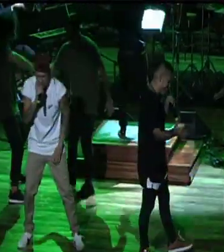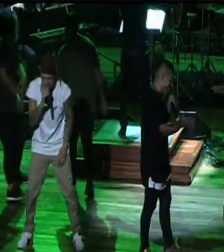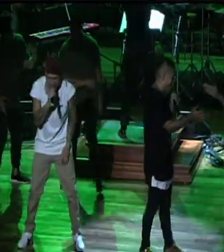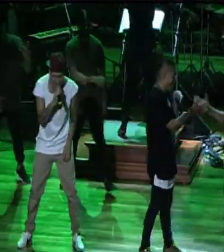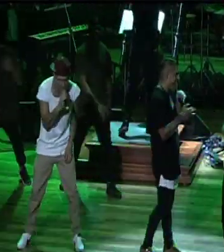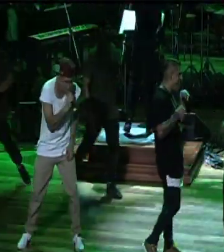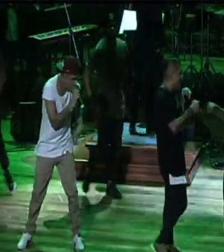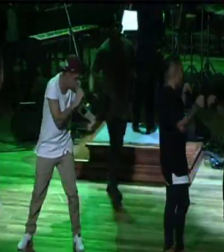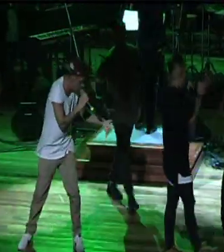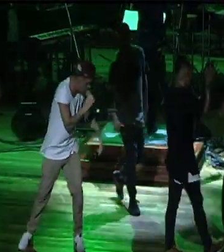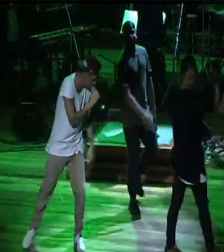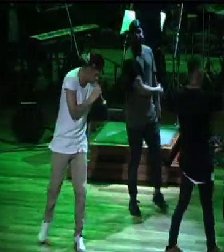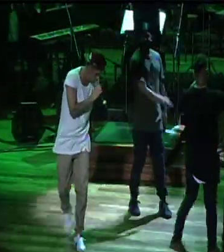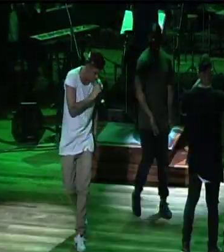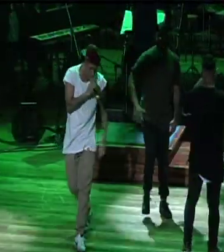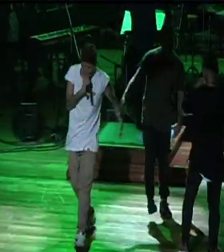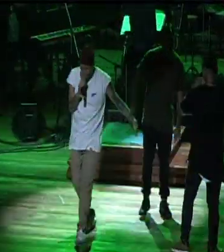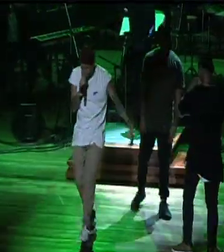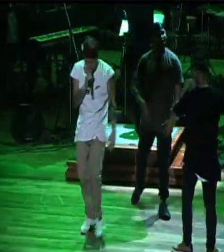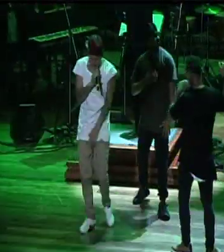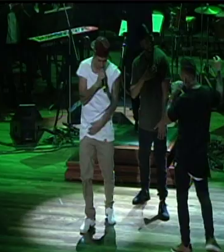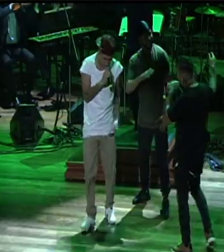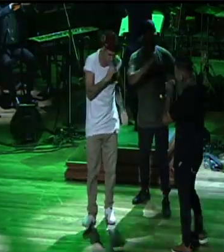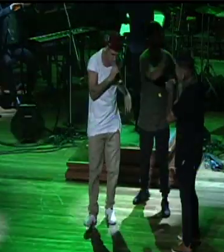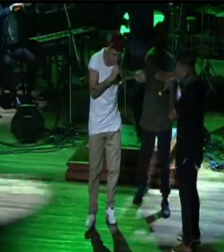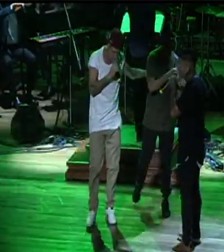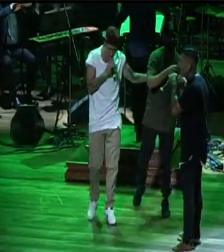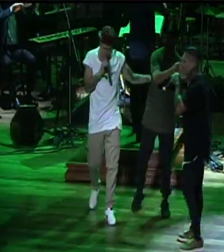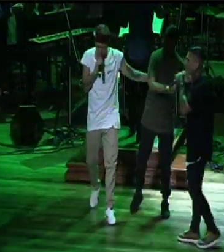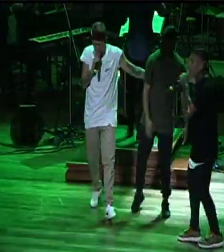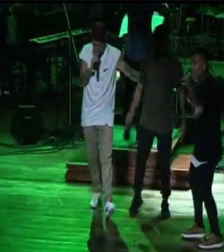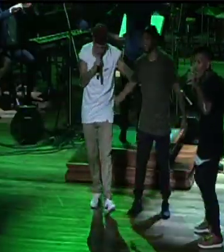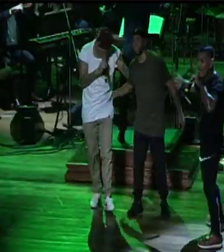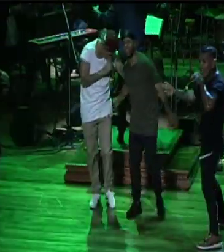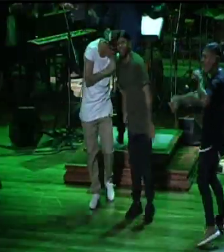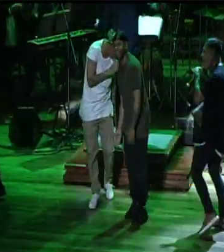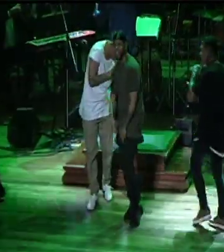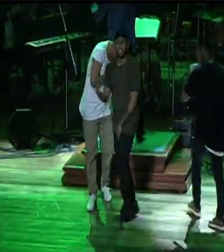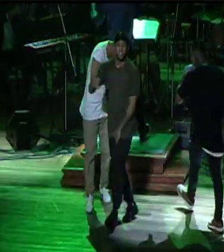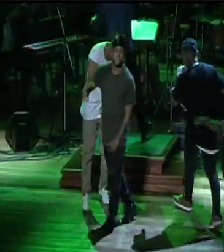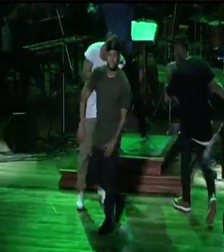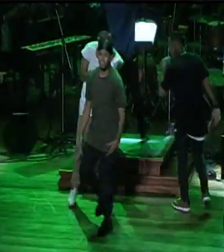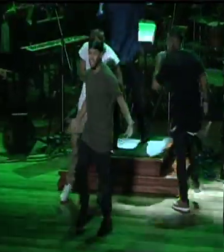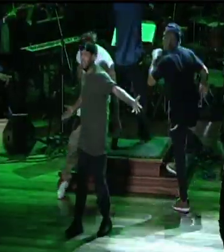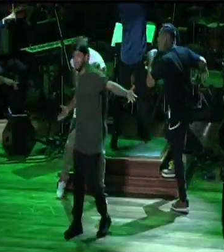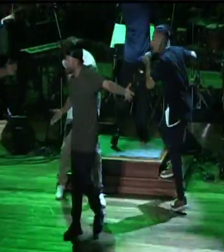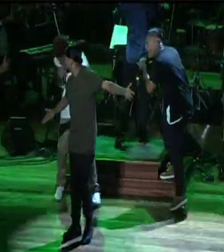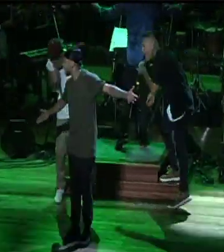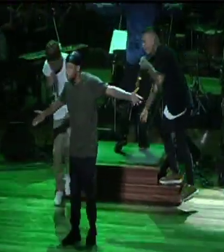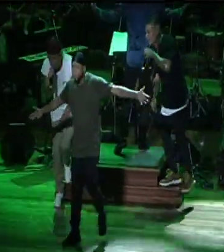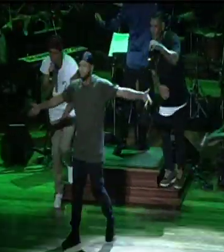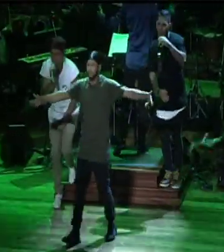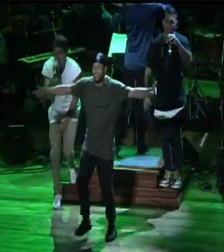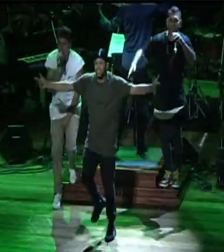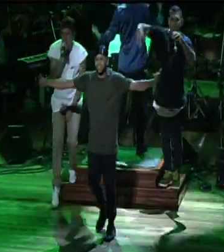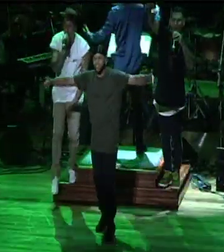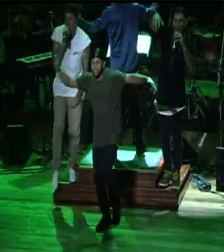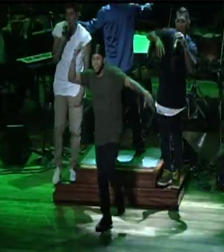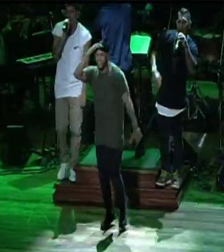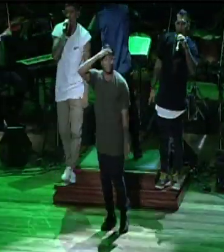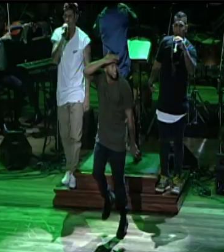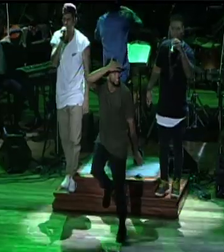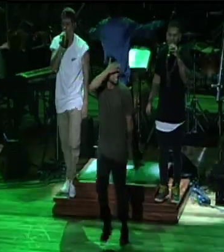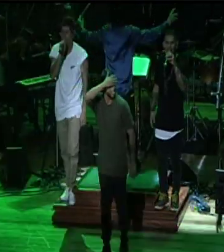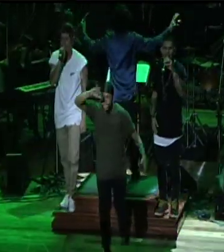nos deja. Este flow no hay quien los proteja. Nunca lo dejamos porque